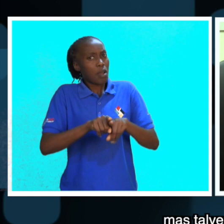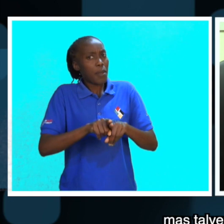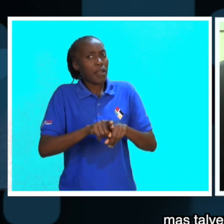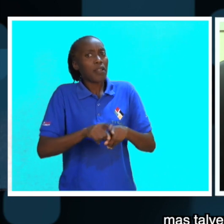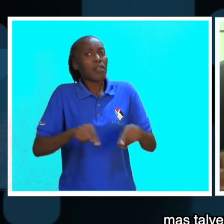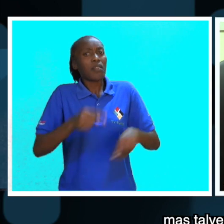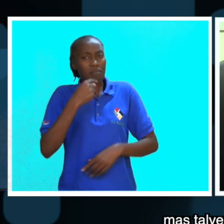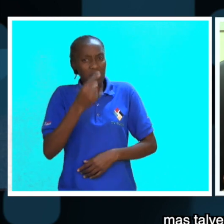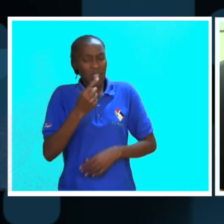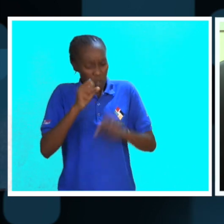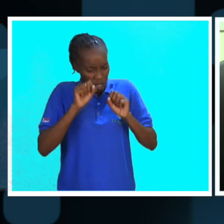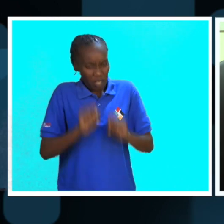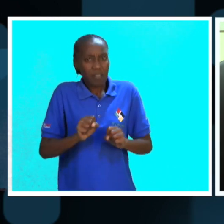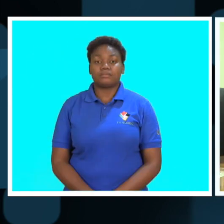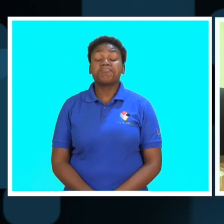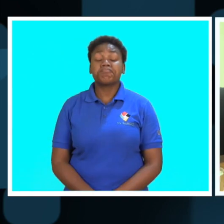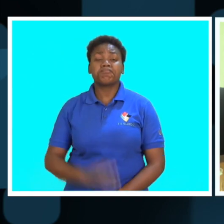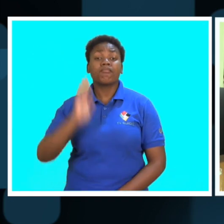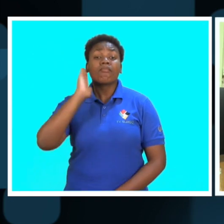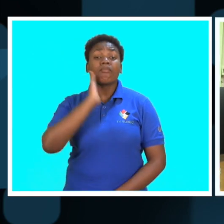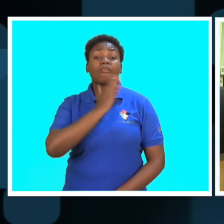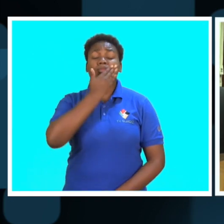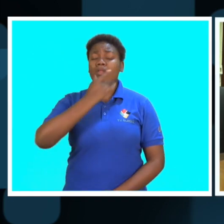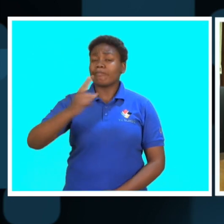tenhamos que dizer que, olha, todos nós somos deficientes.